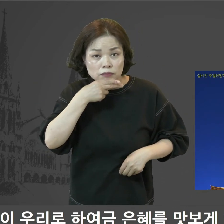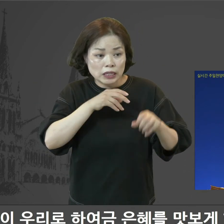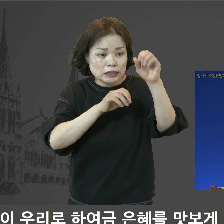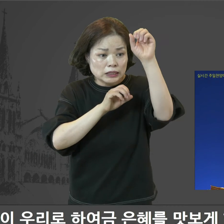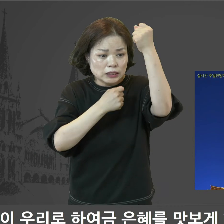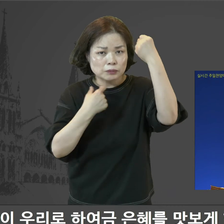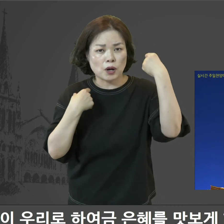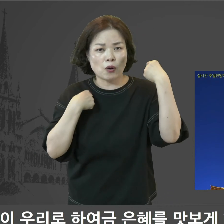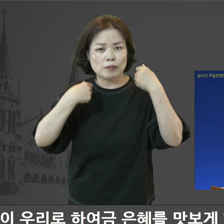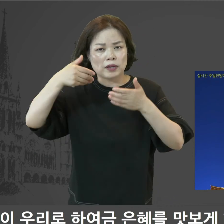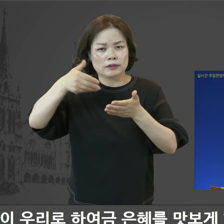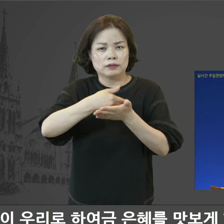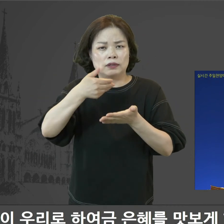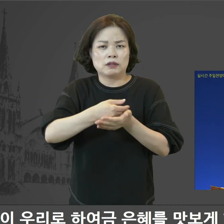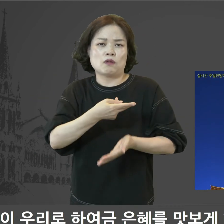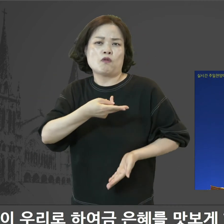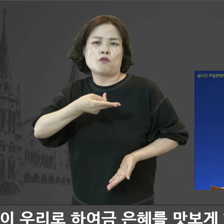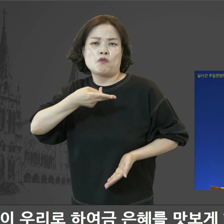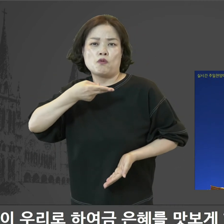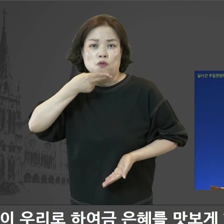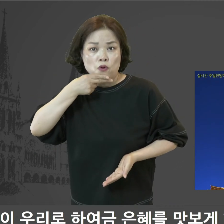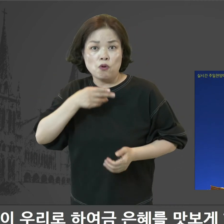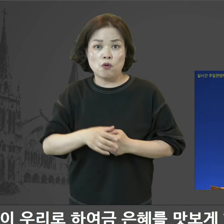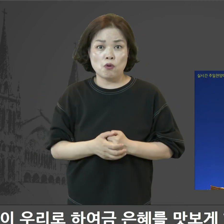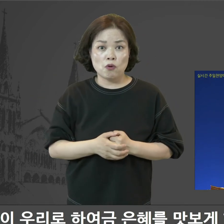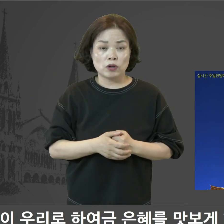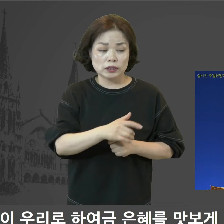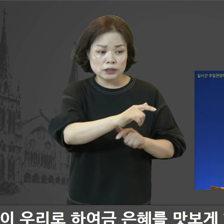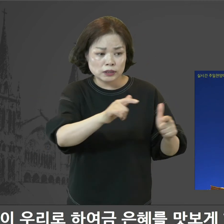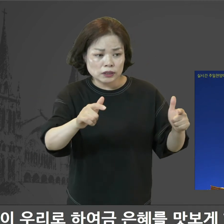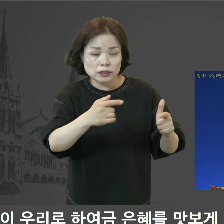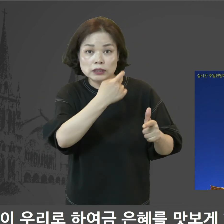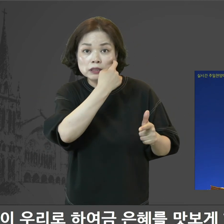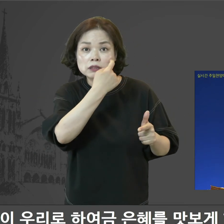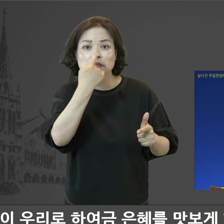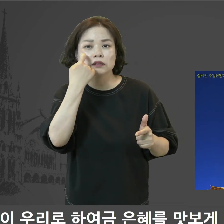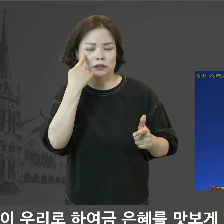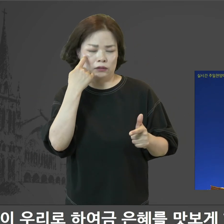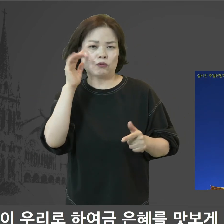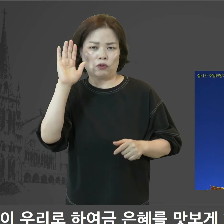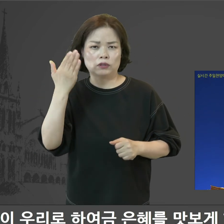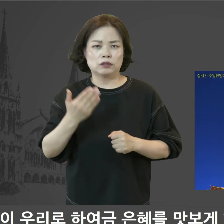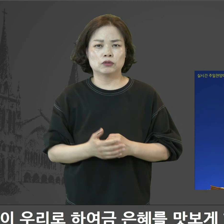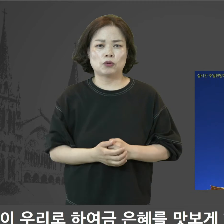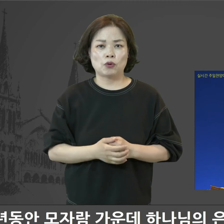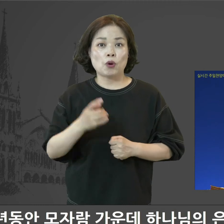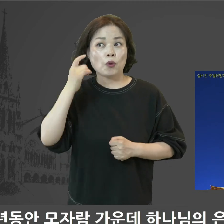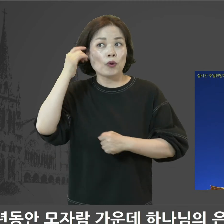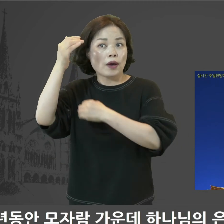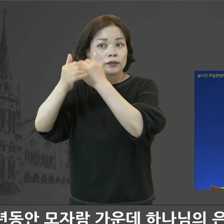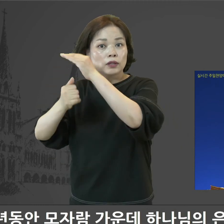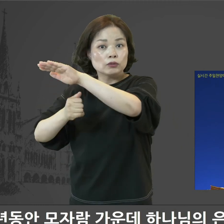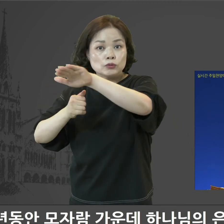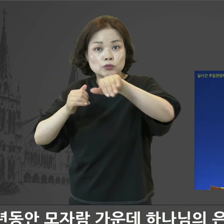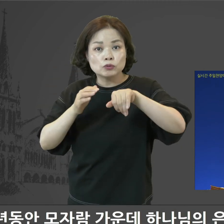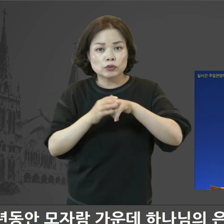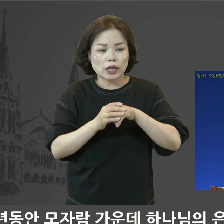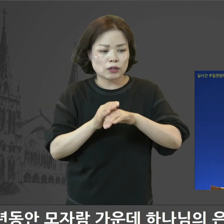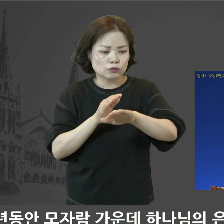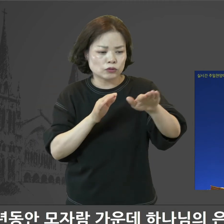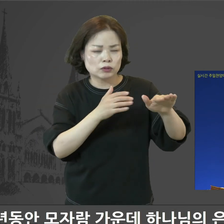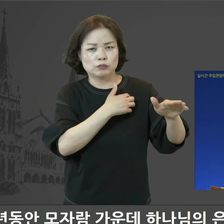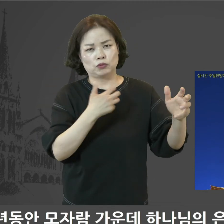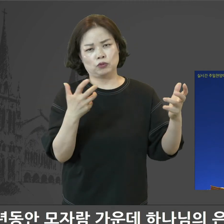신발과 의복이 헤어지지 않았다라고 이야기합니다. 그리고 그것이 증거라는 것이죠. 왜 하나님이 바로